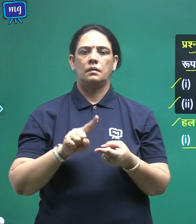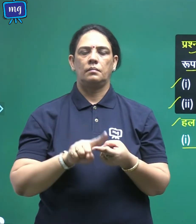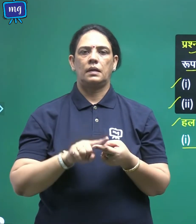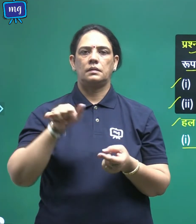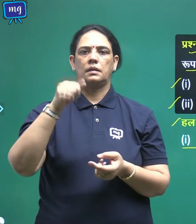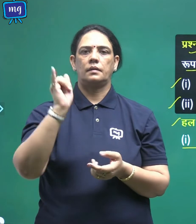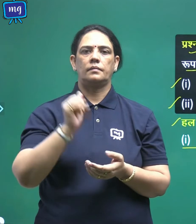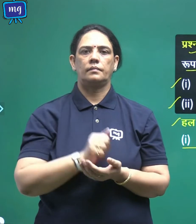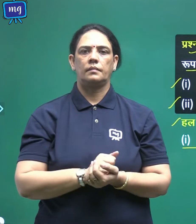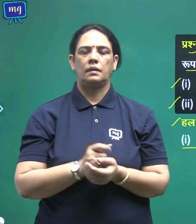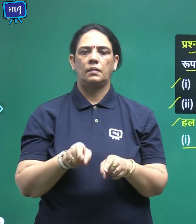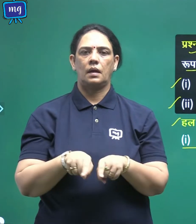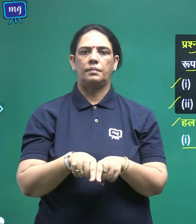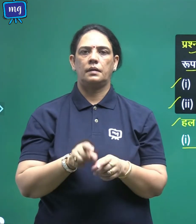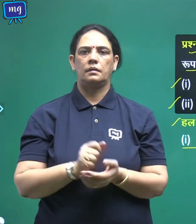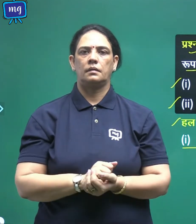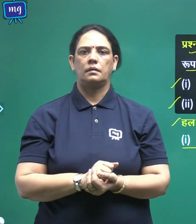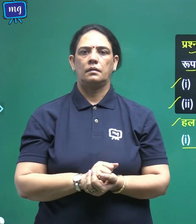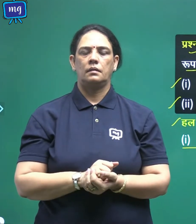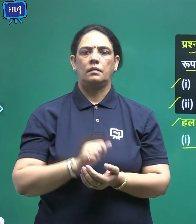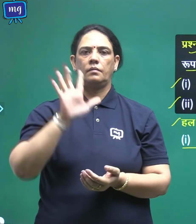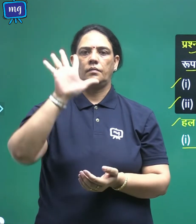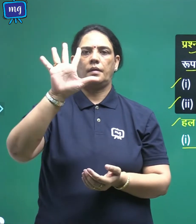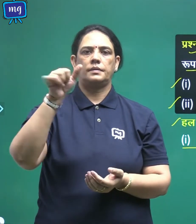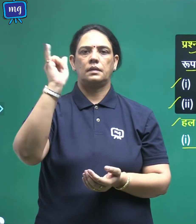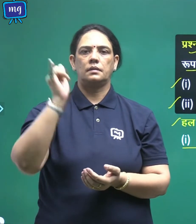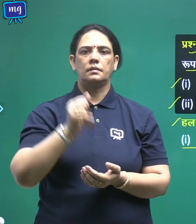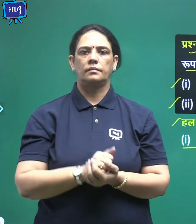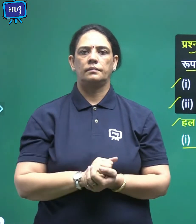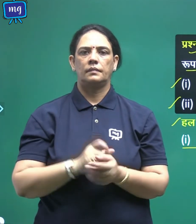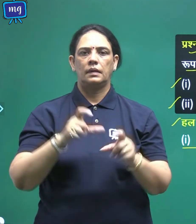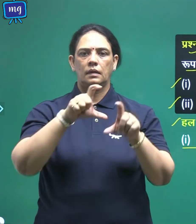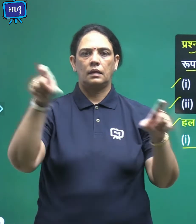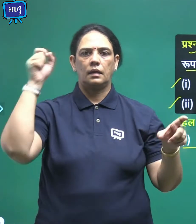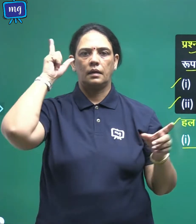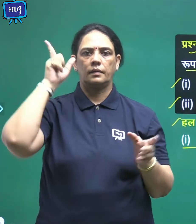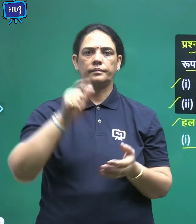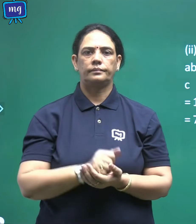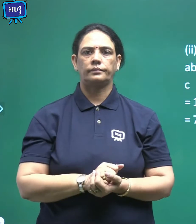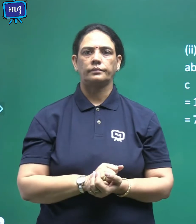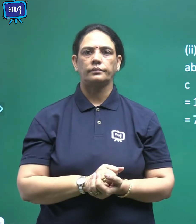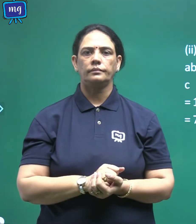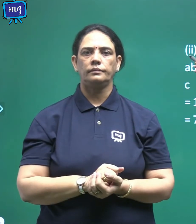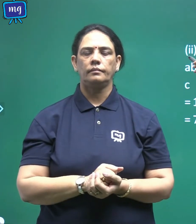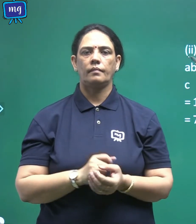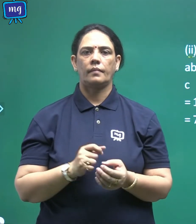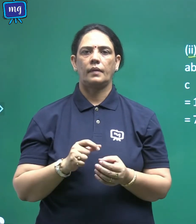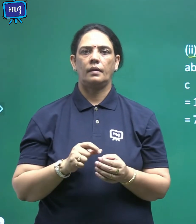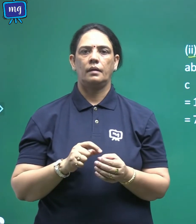प्लस 6 बराबर 56। समझ आ गया।